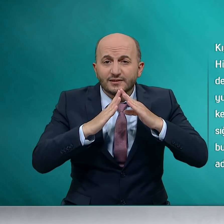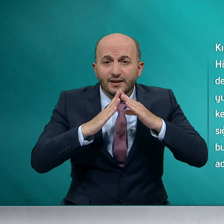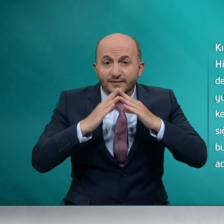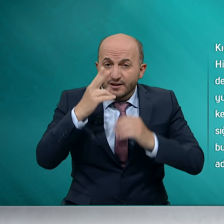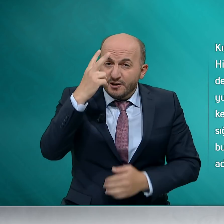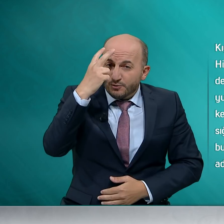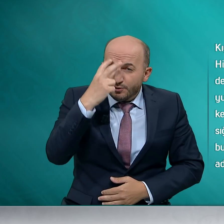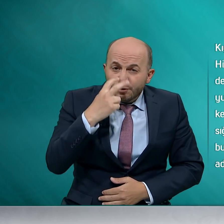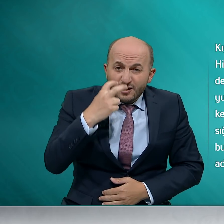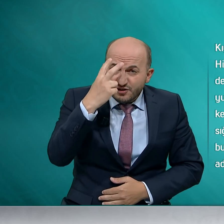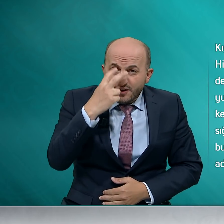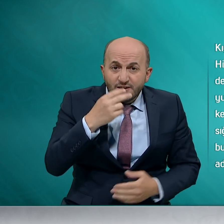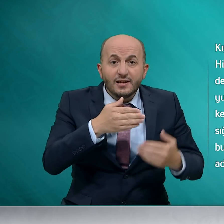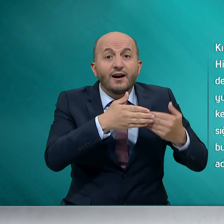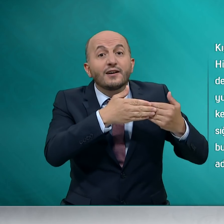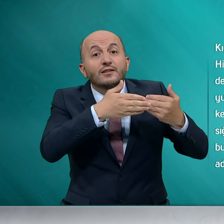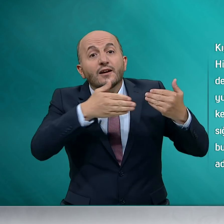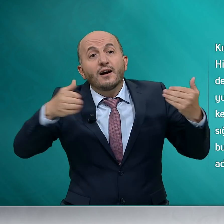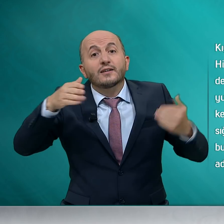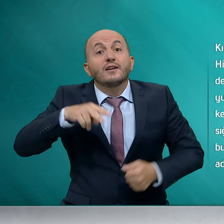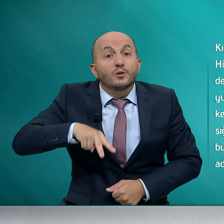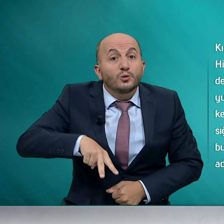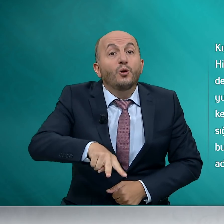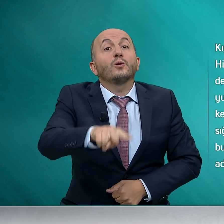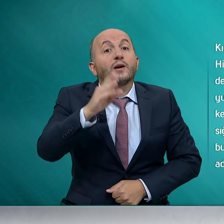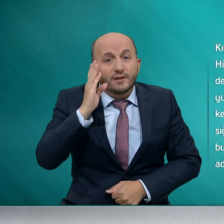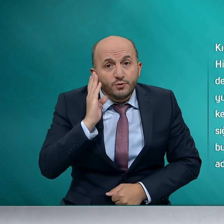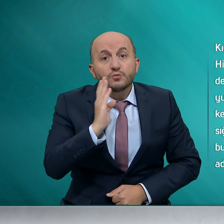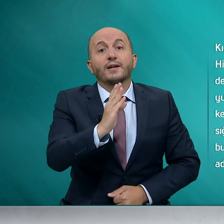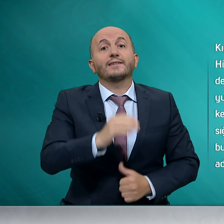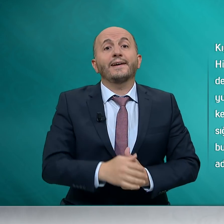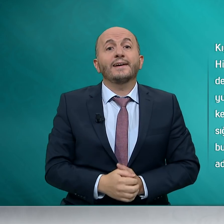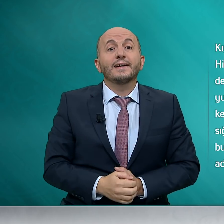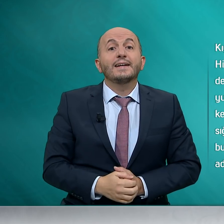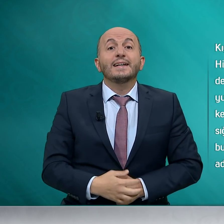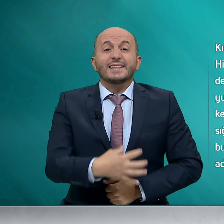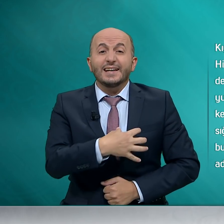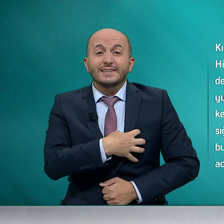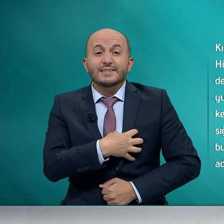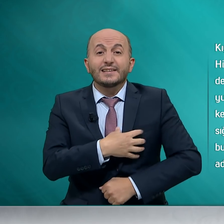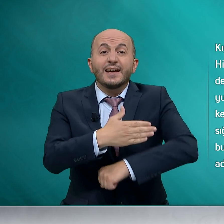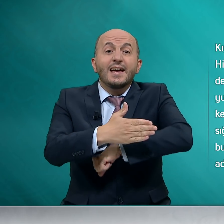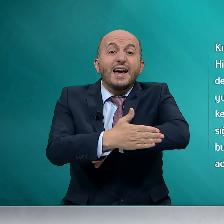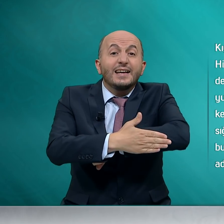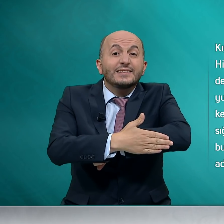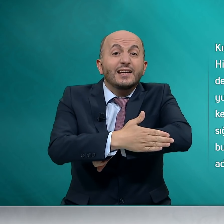yuvasından gözyaşlarıyla ayrılarak yollara düşmekte, kendisine